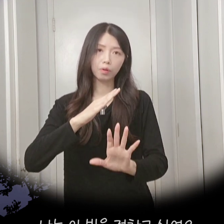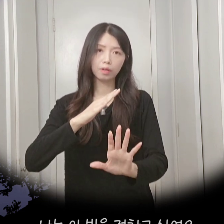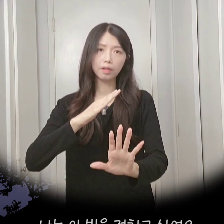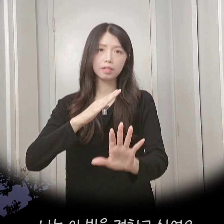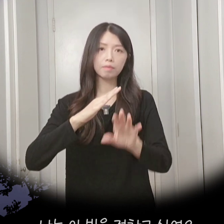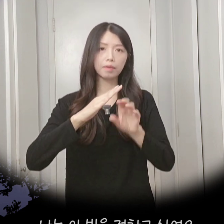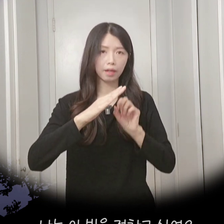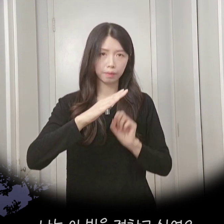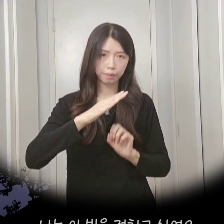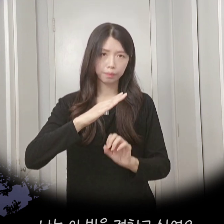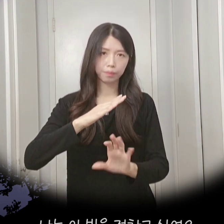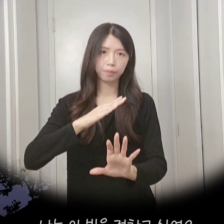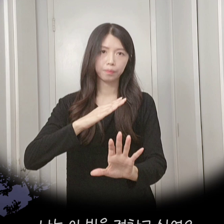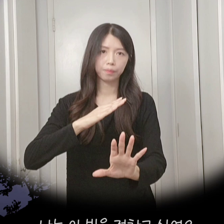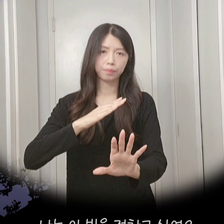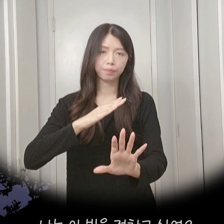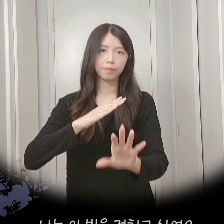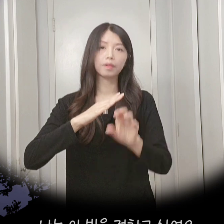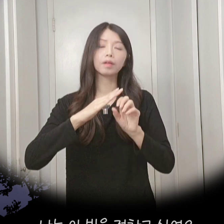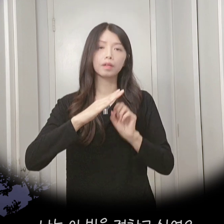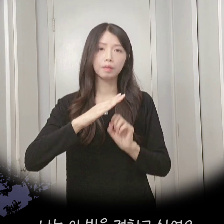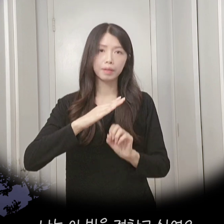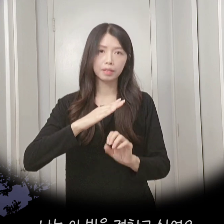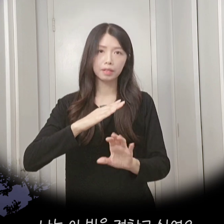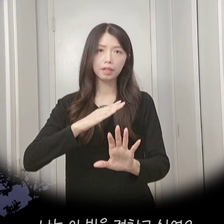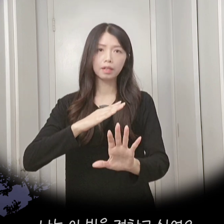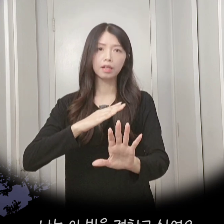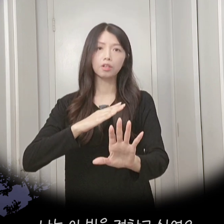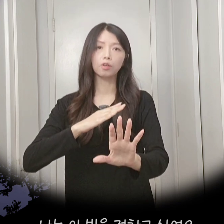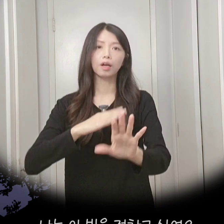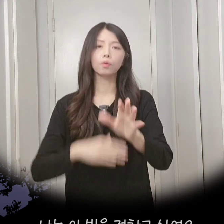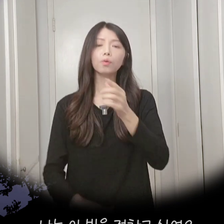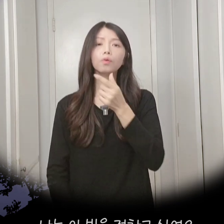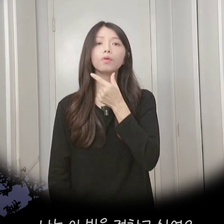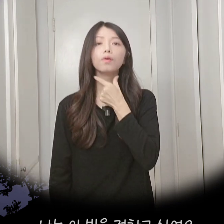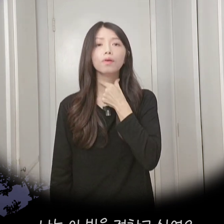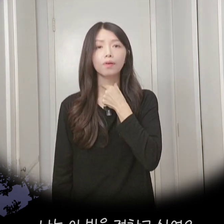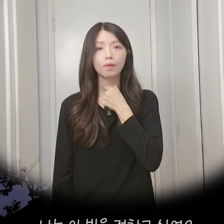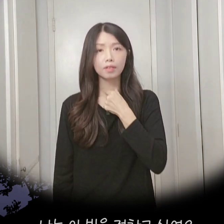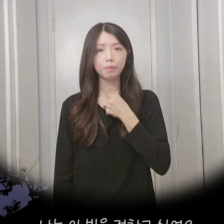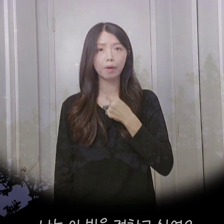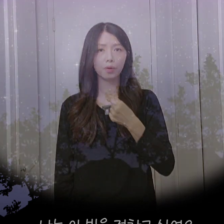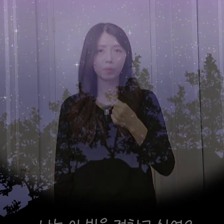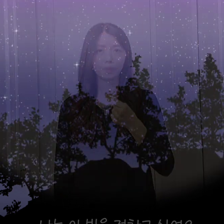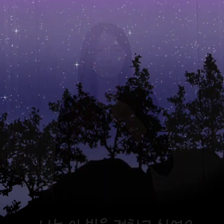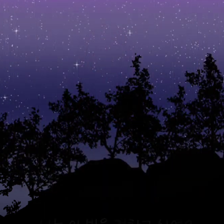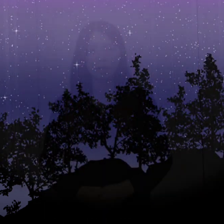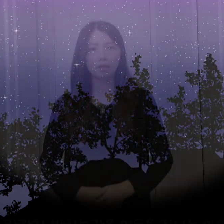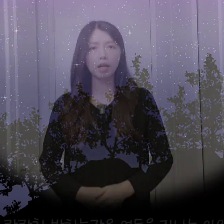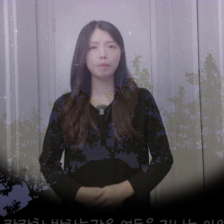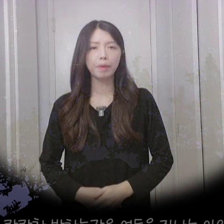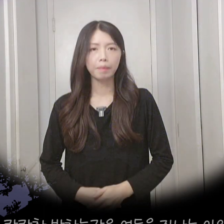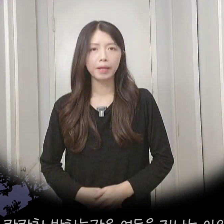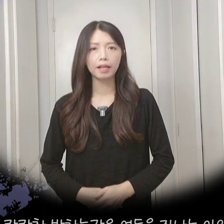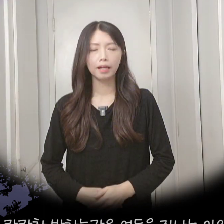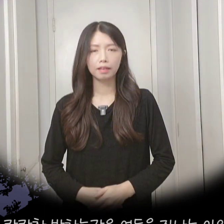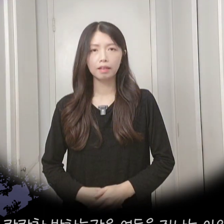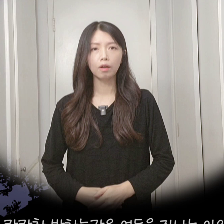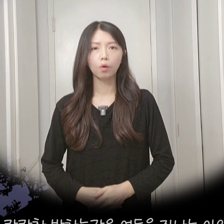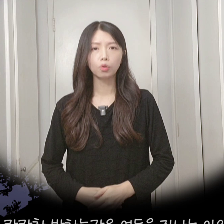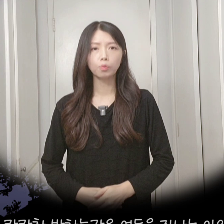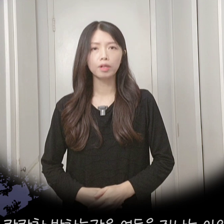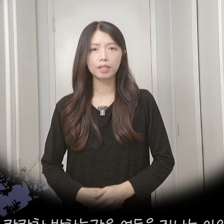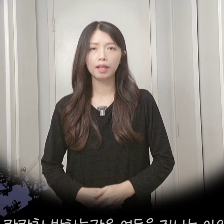이렇게 표현을 했습니다. 이 빛을 전하고 싶어요. 캄캄한 밤하늘